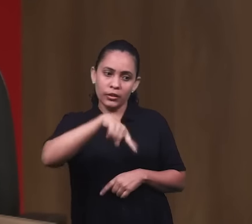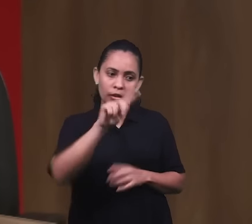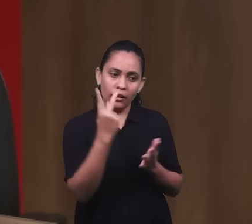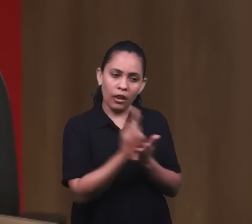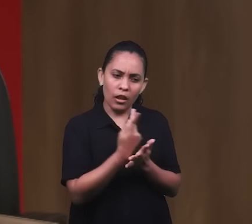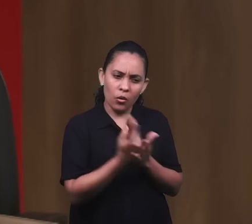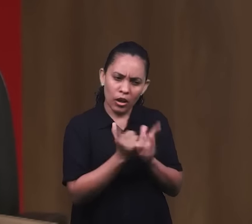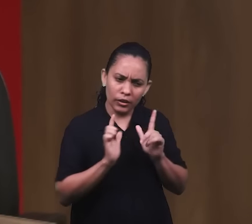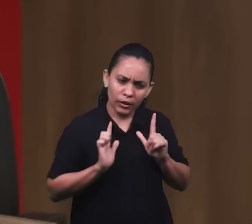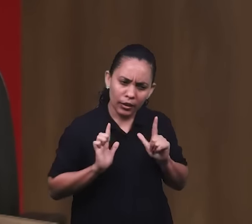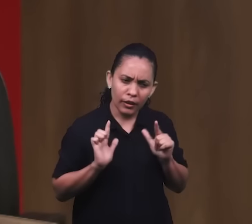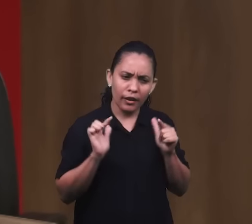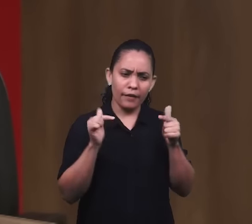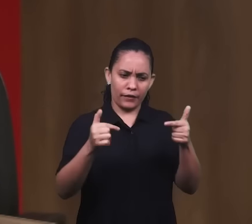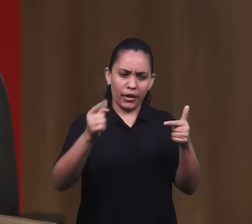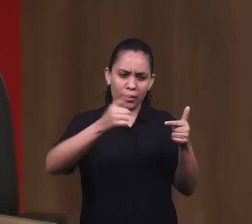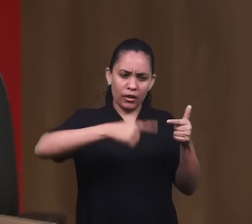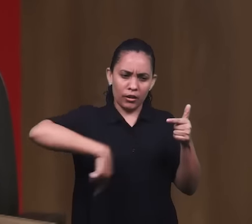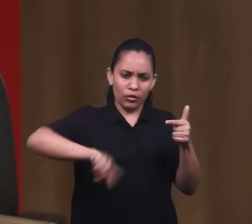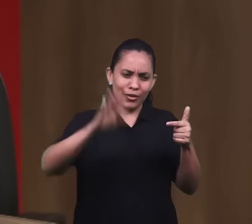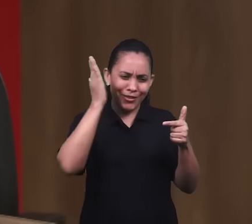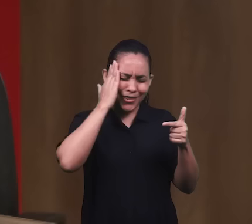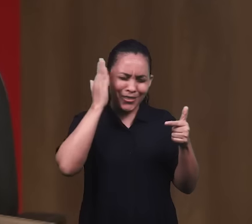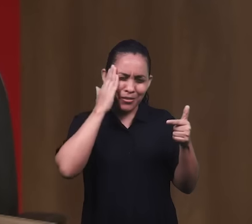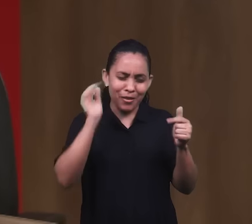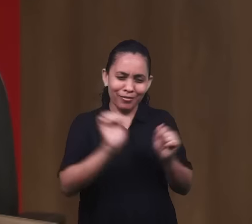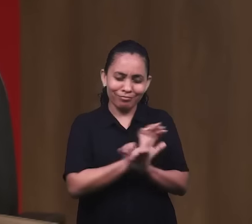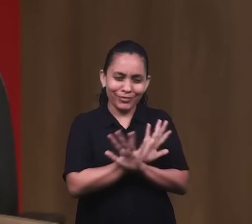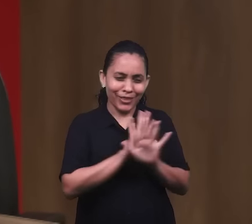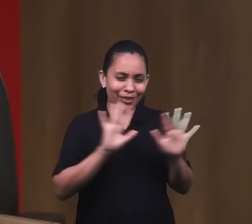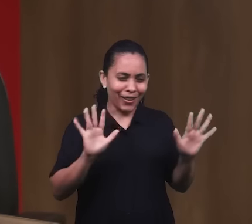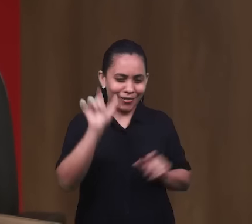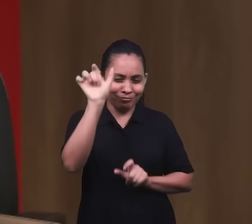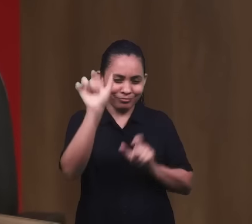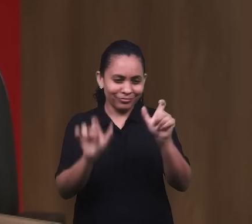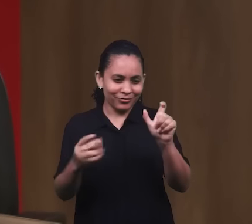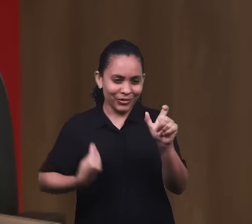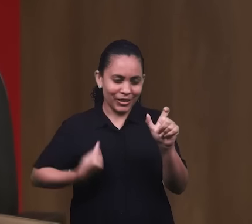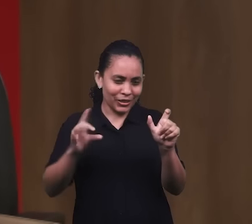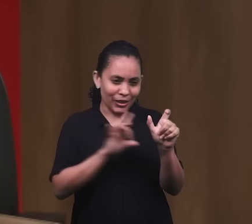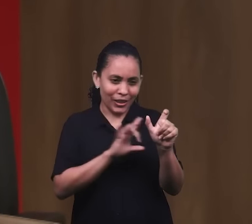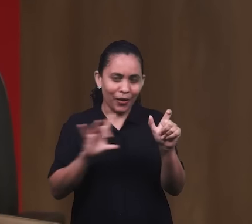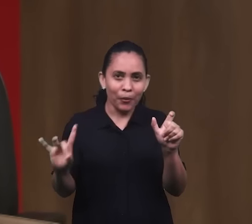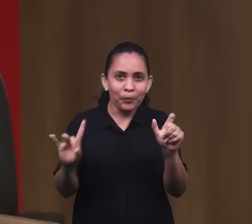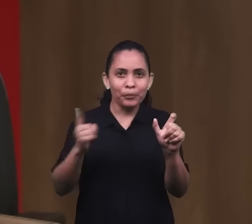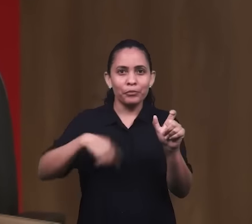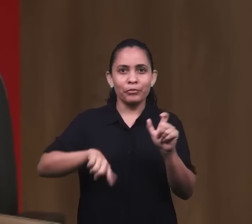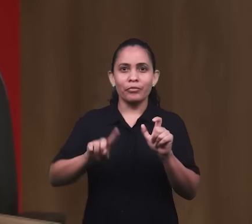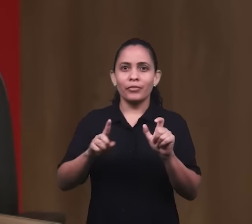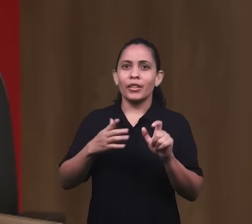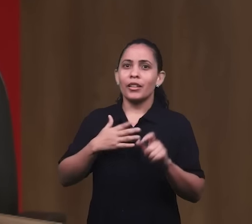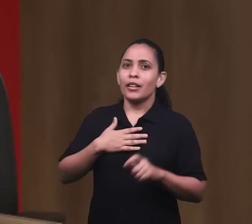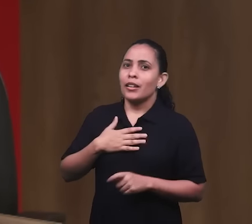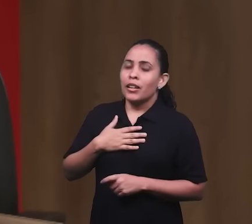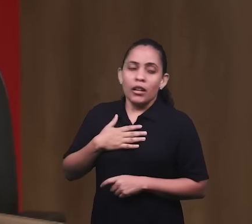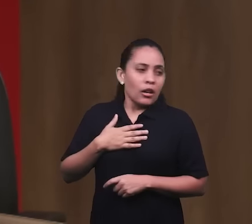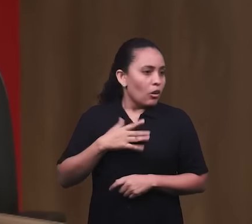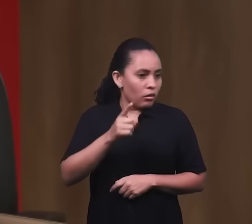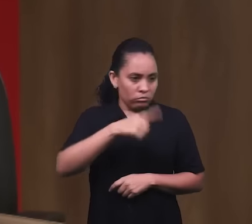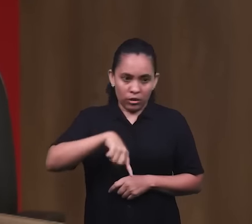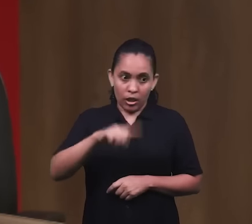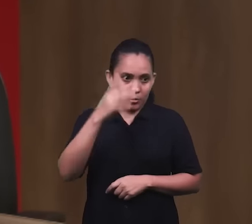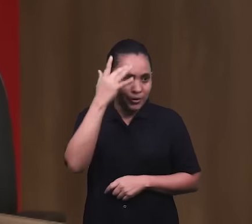eu operei maravilhas nas vistas para que elas entendessem. Glória a Deus. Glória a Jesus. Então, não se preocupem. Priscila, eu não sei nada. Vanessa, eu não